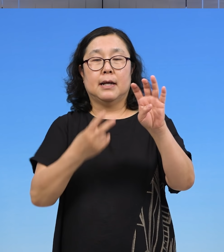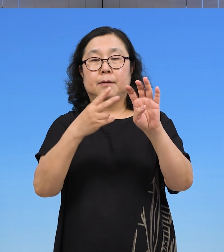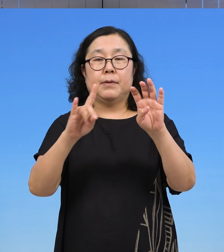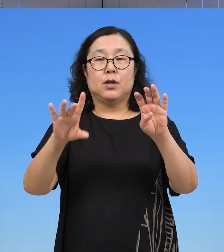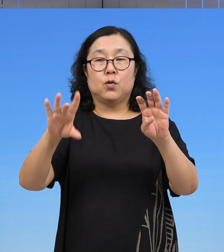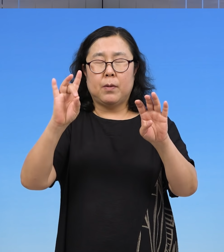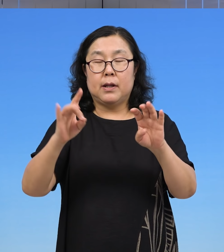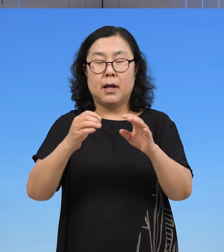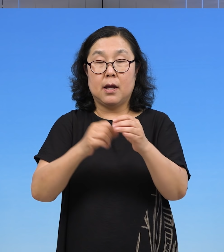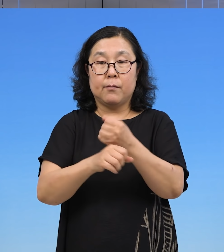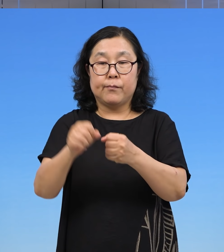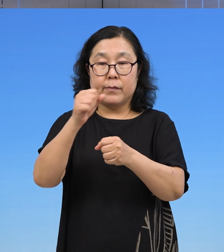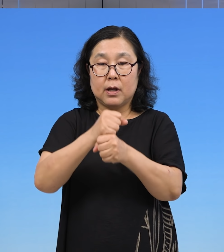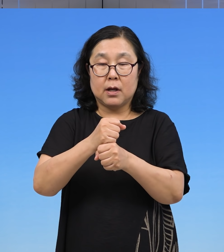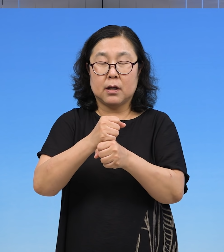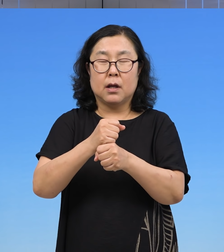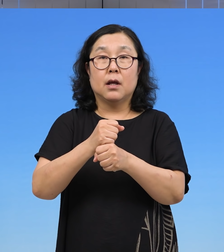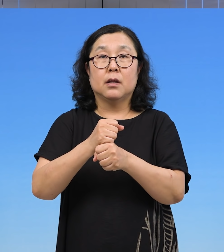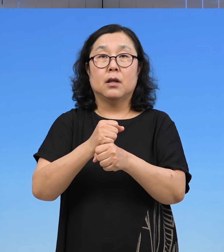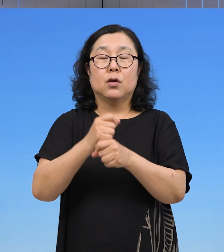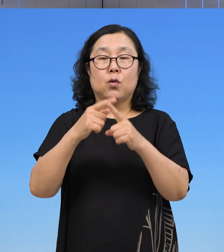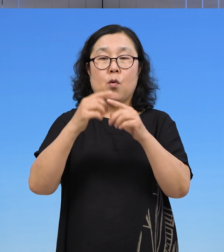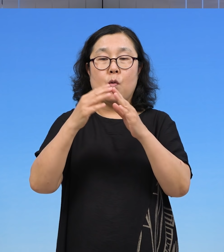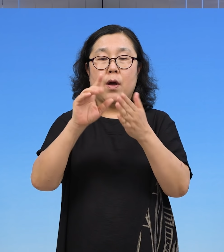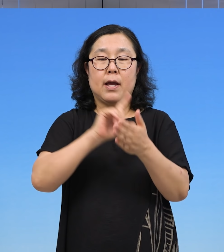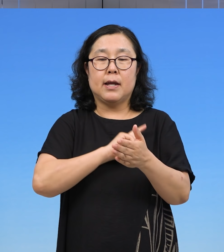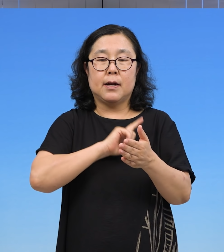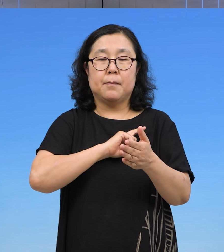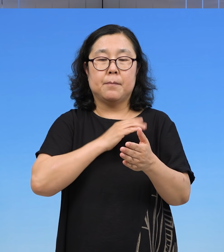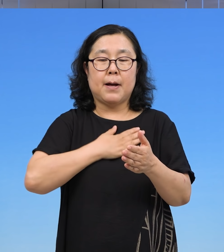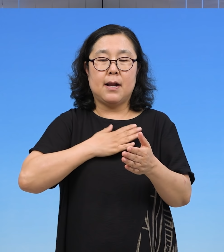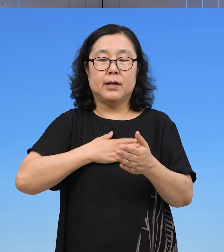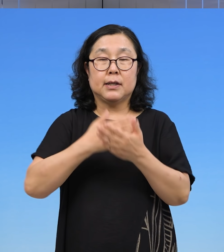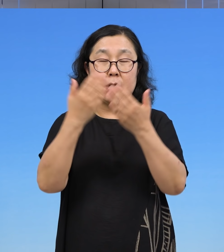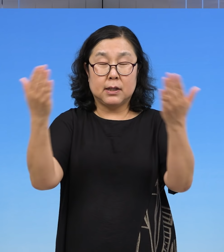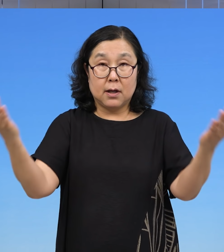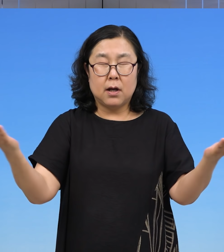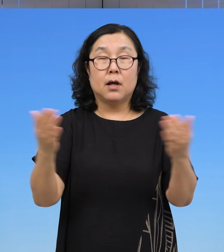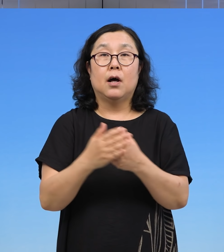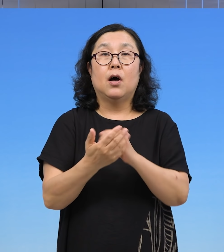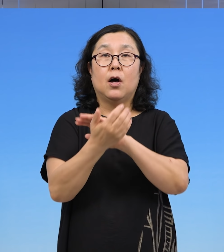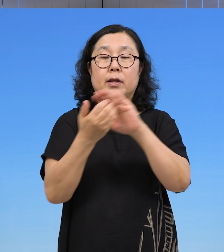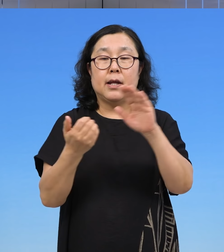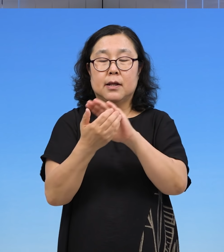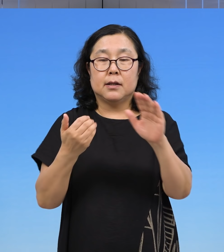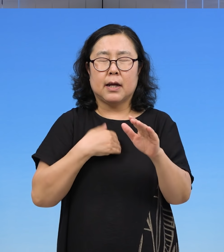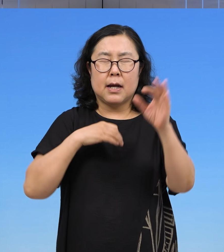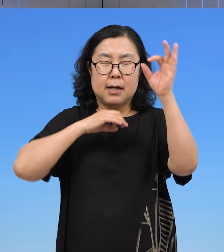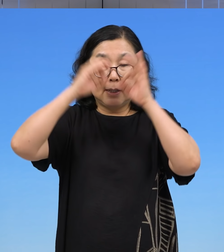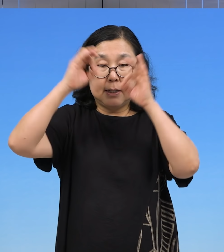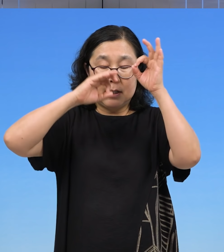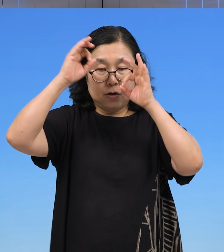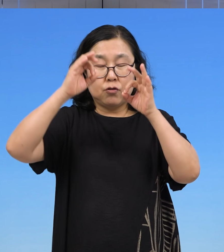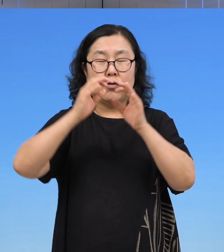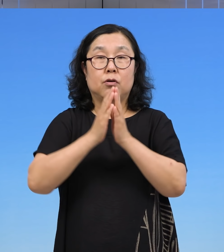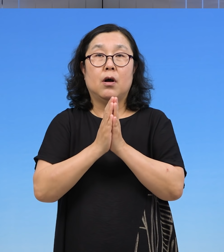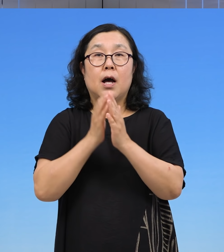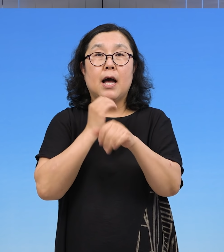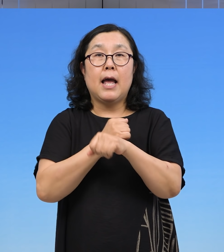40대 초반에 개척 초기에 그 이름 알려지기 전에 무슨 설교를 해도 막 그냥 실수하고 해도